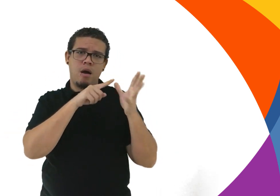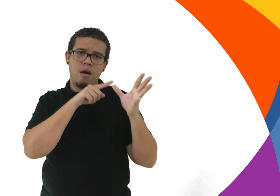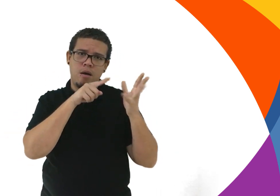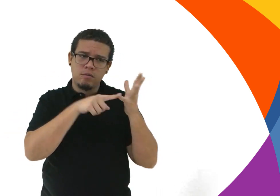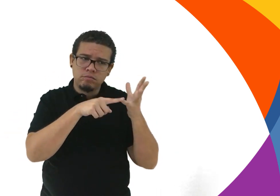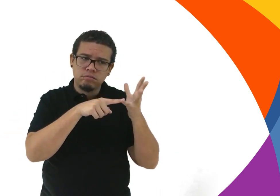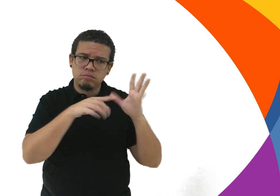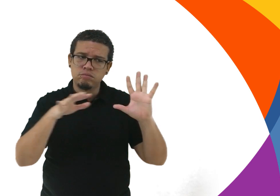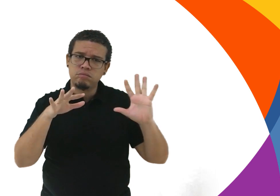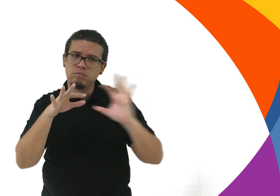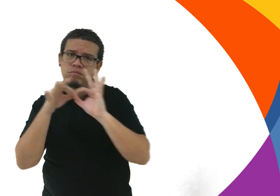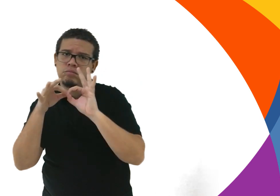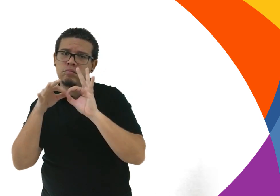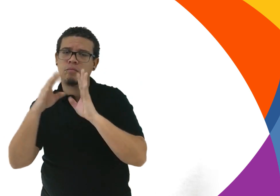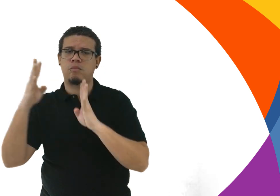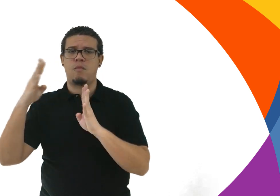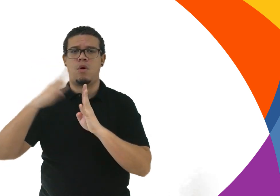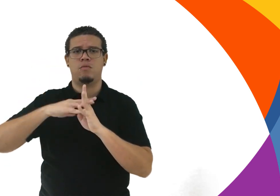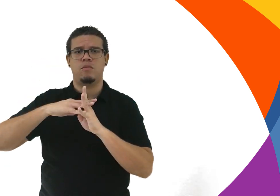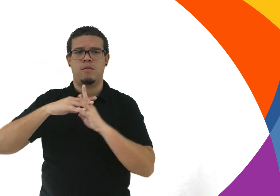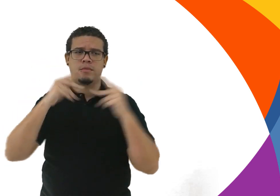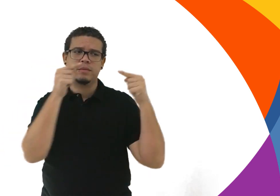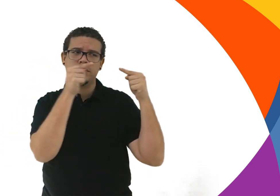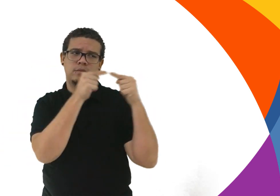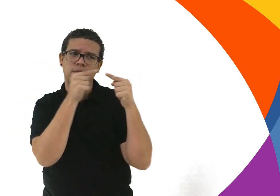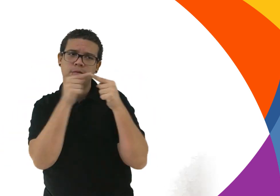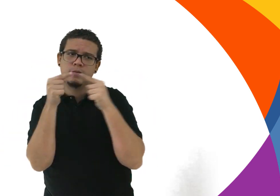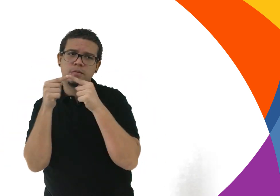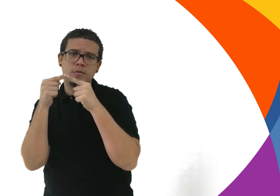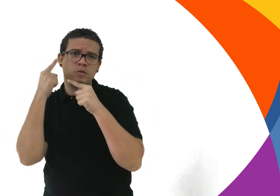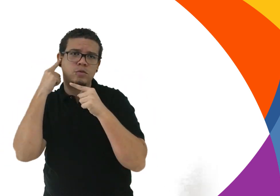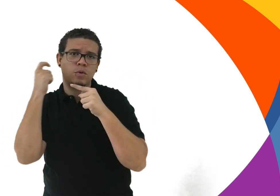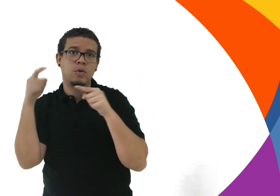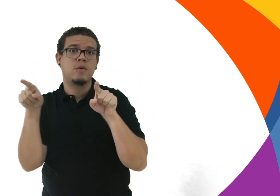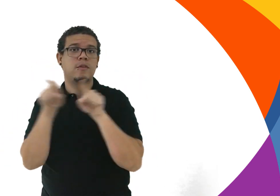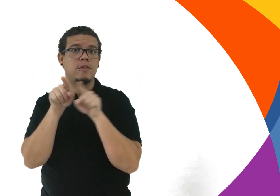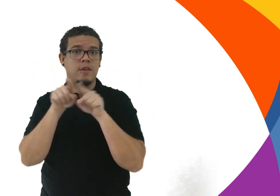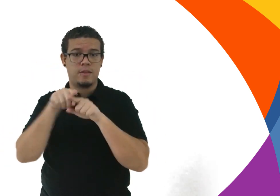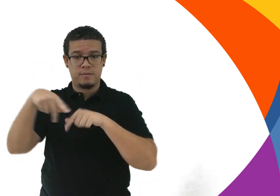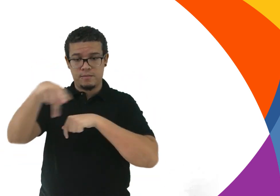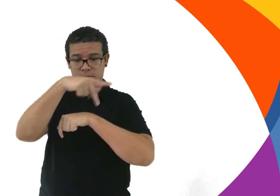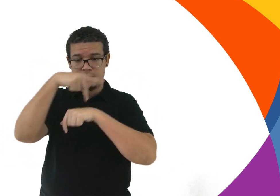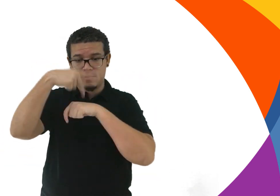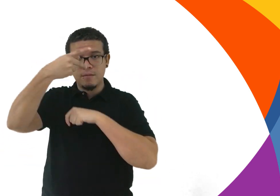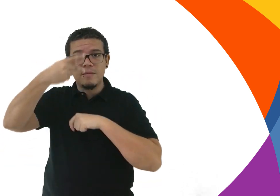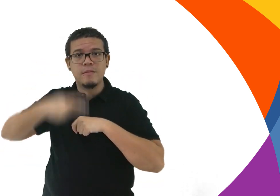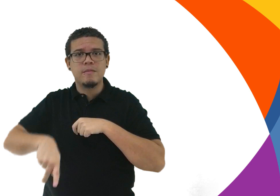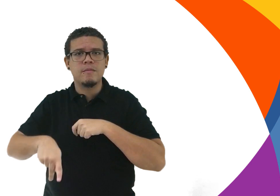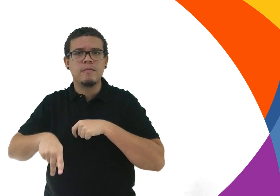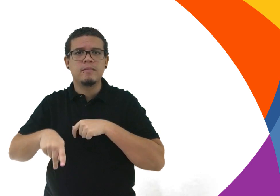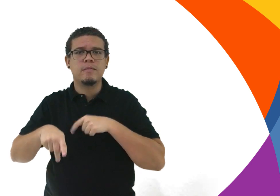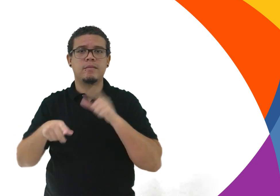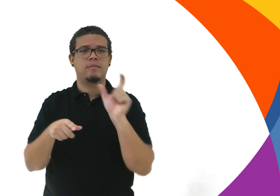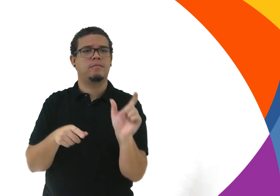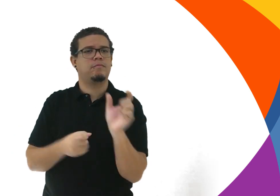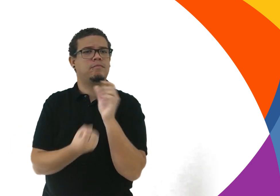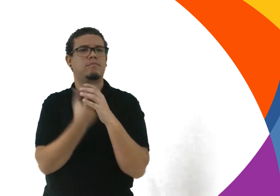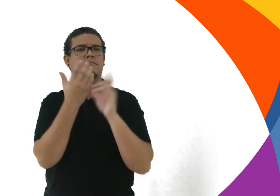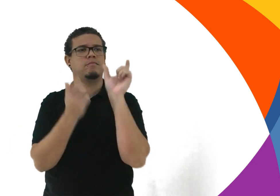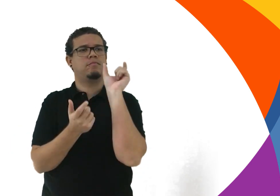né? Uma vogal com uma consoante é possível, né? Produz um som adequado existente no país,